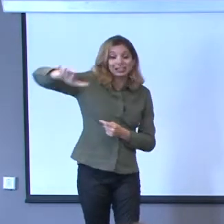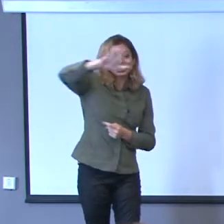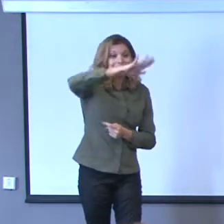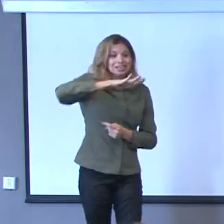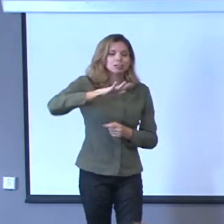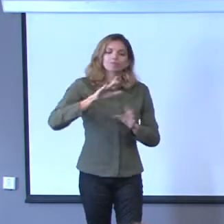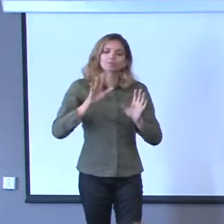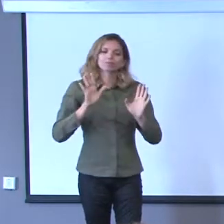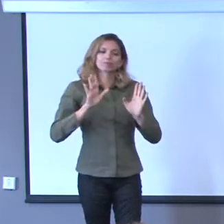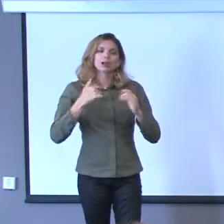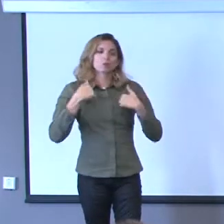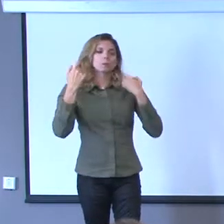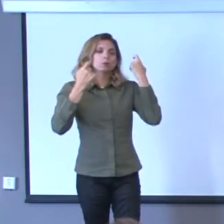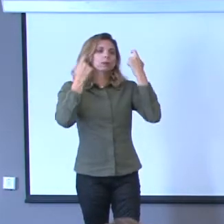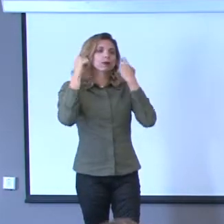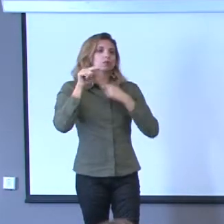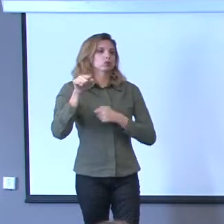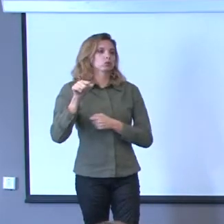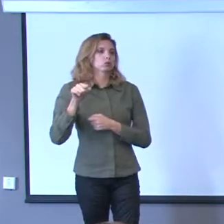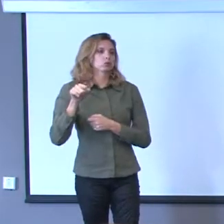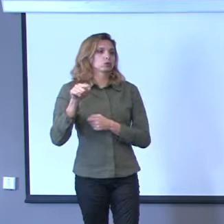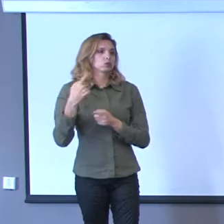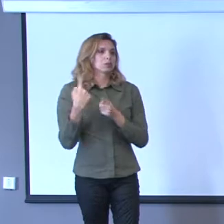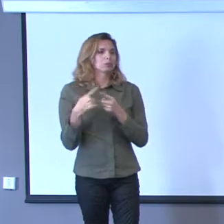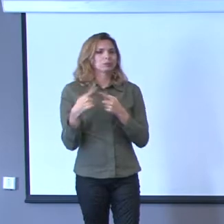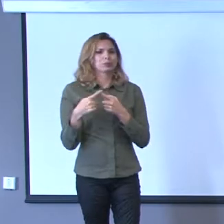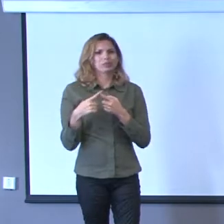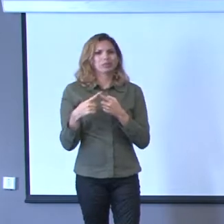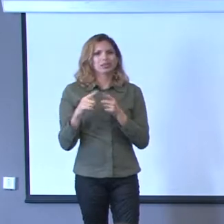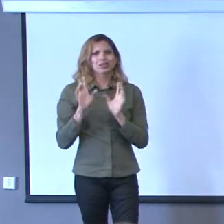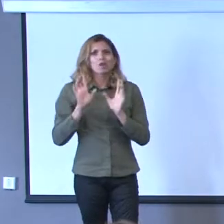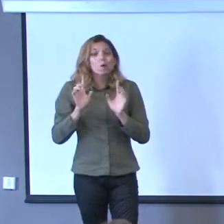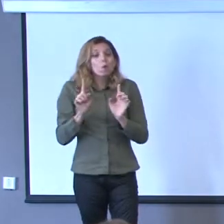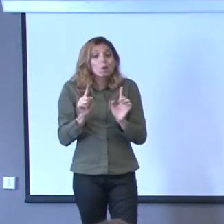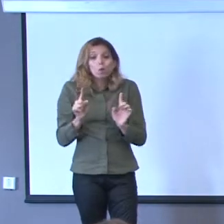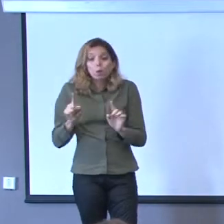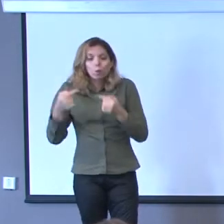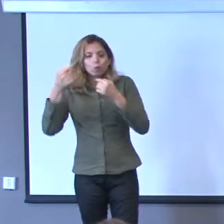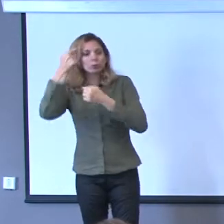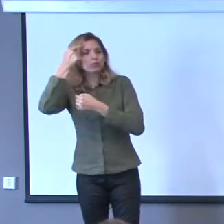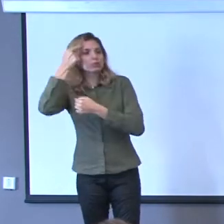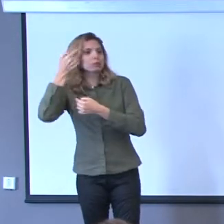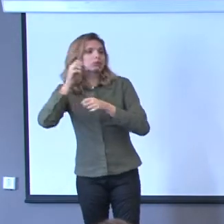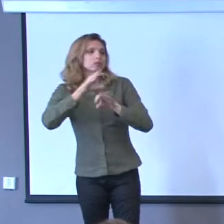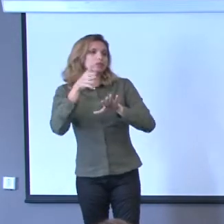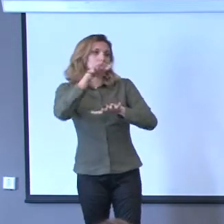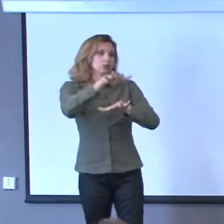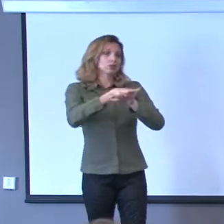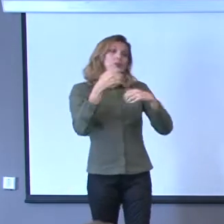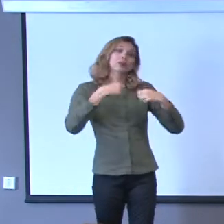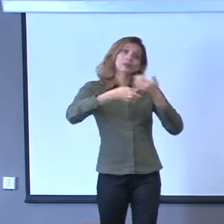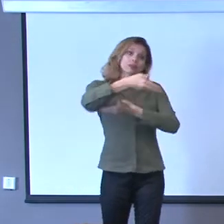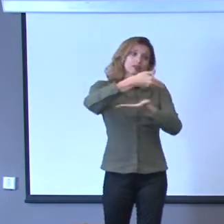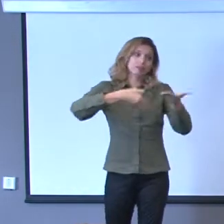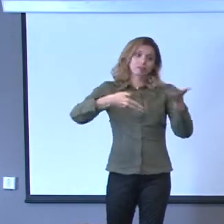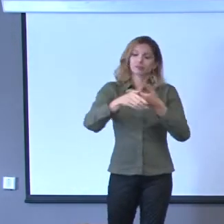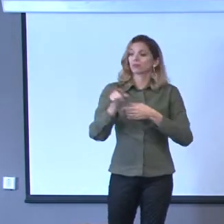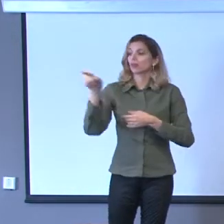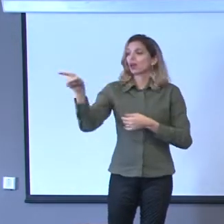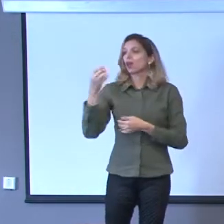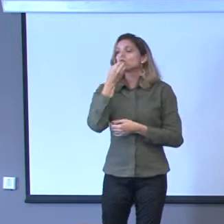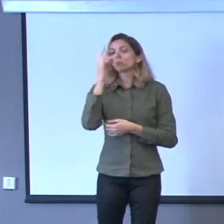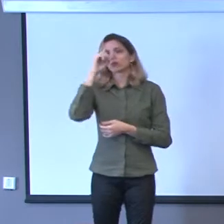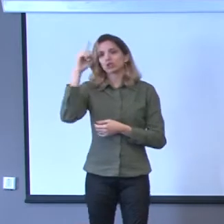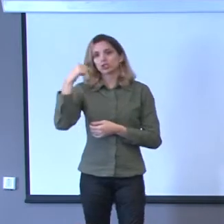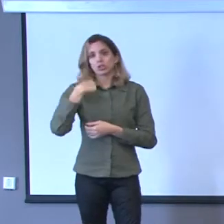dá uma mensagem que na largada ela já vai contra a perspectiva inclusiva, né? Bom dia,